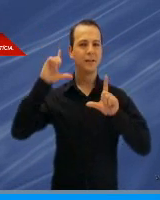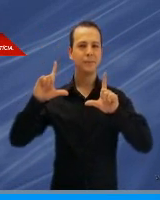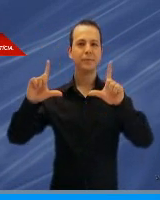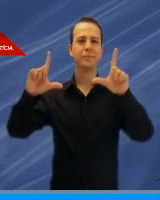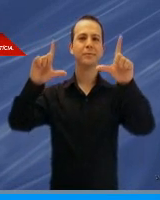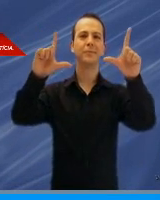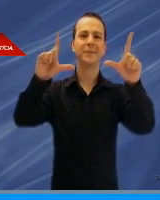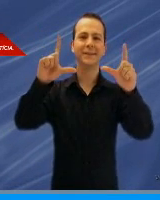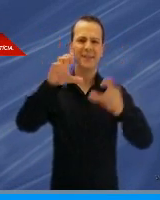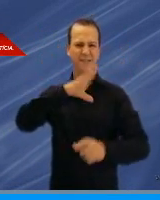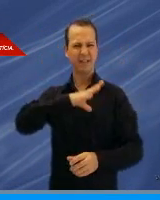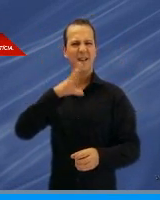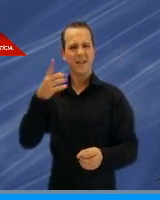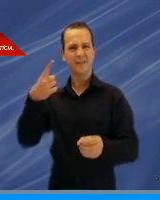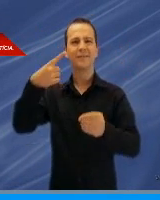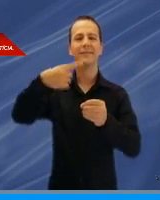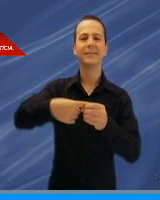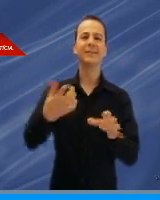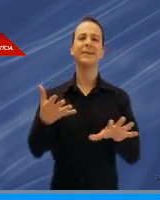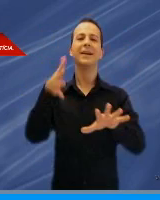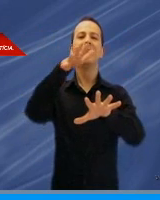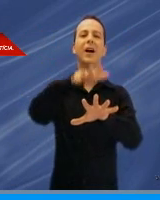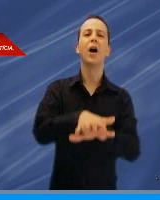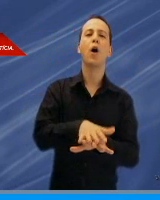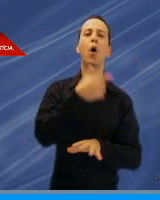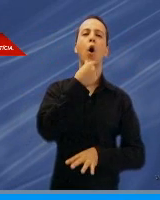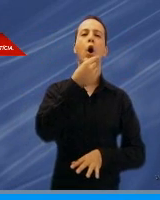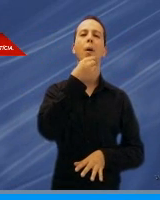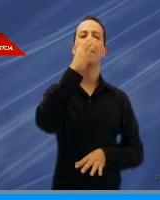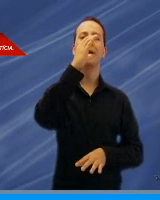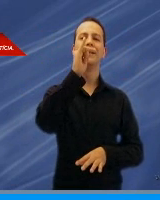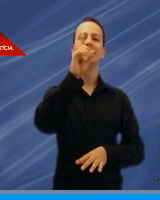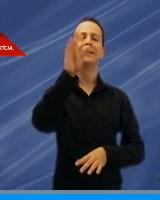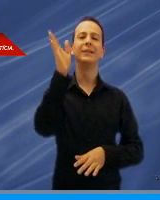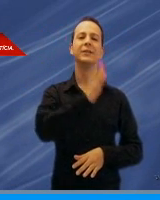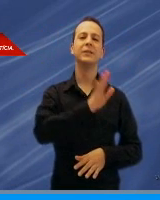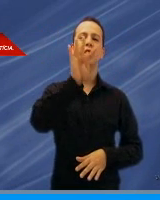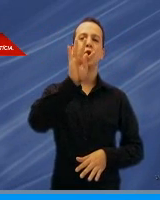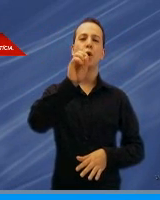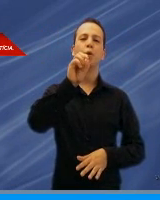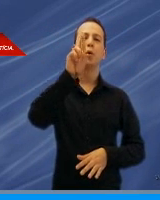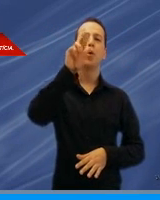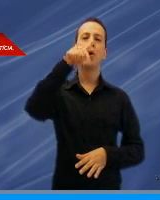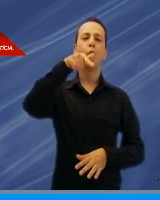Cidade Inclusiva, com Cid Torquato.